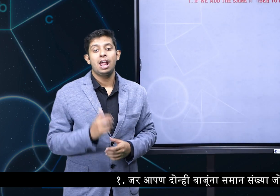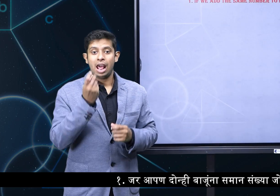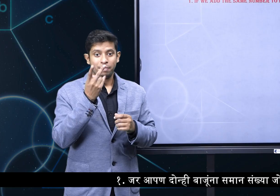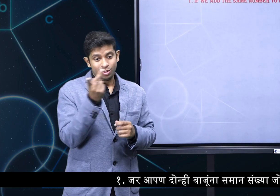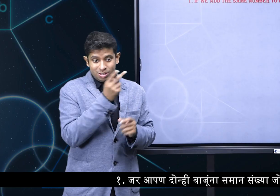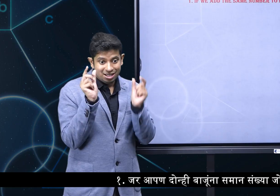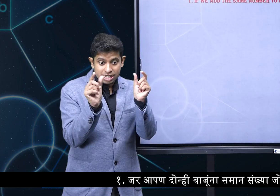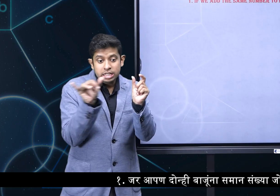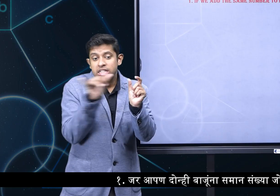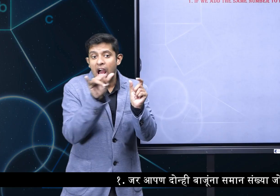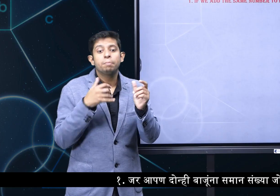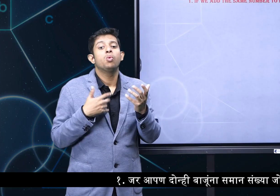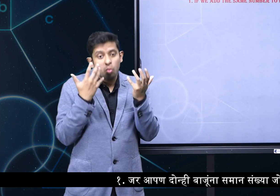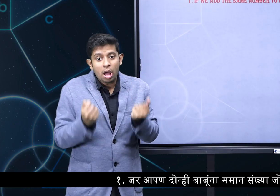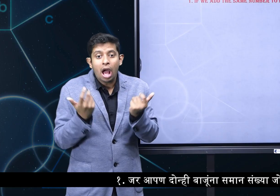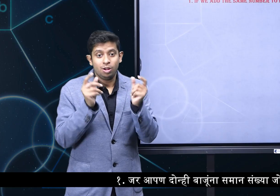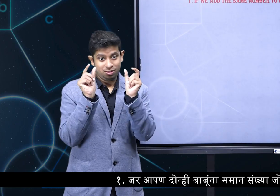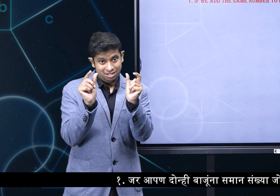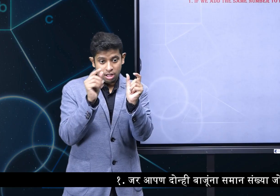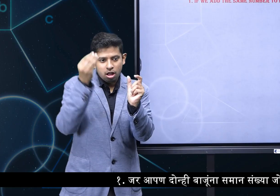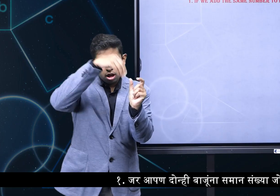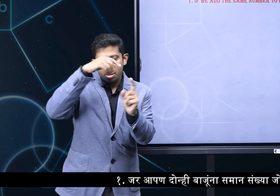जर आपण दोन्ही बाजूंना समान संख्या जोडली तर